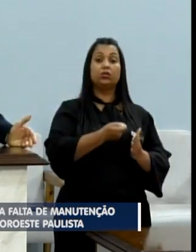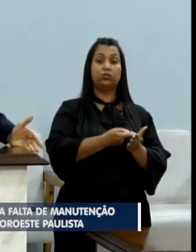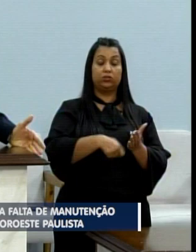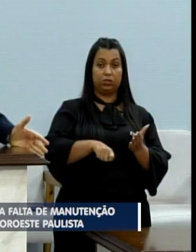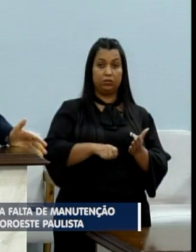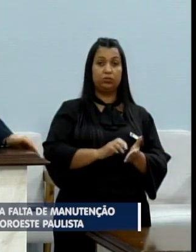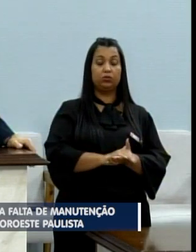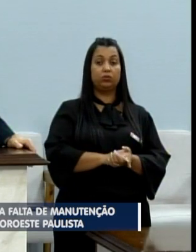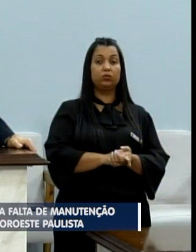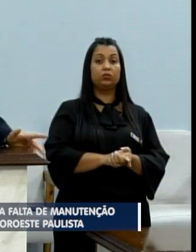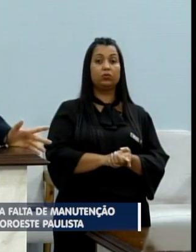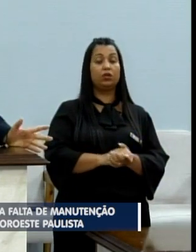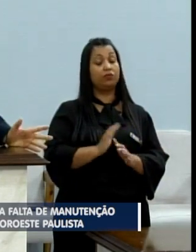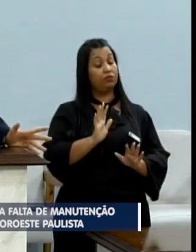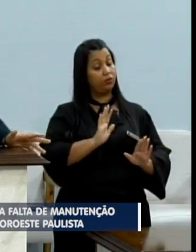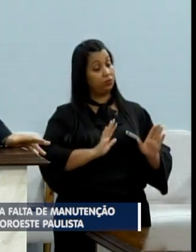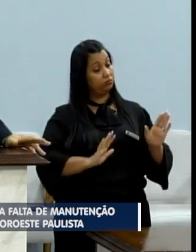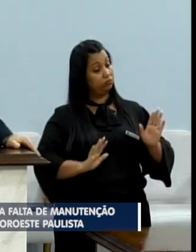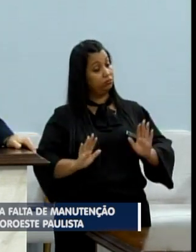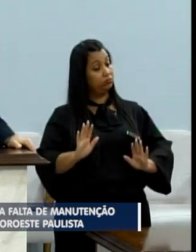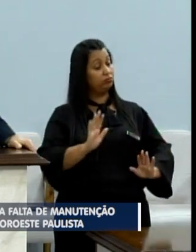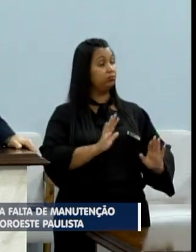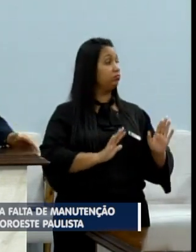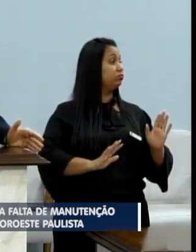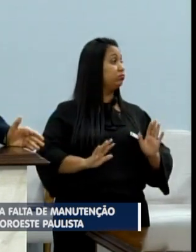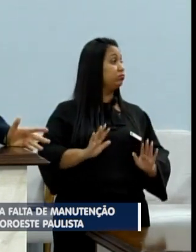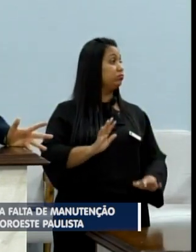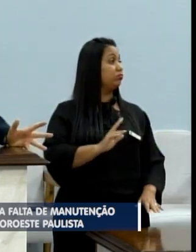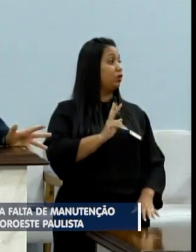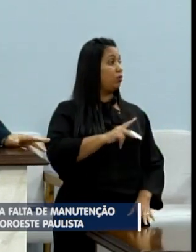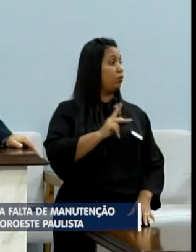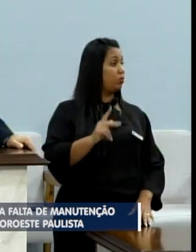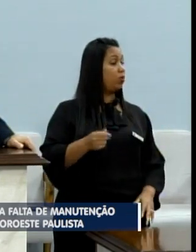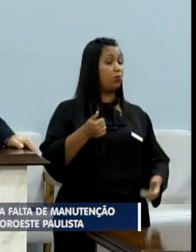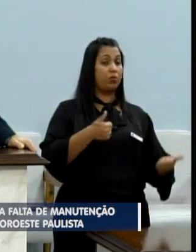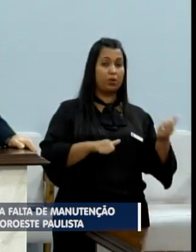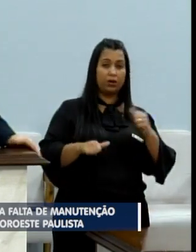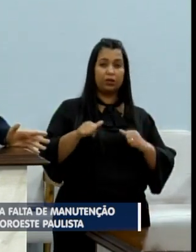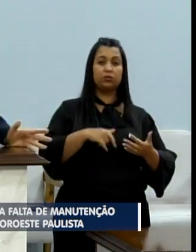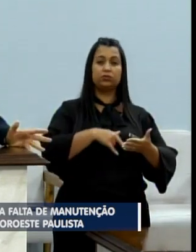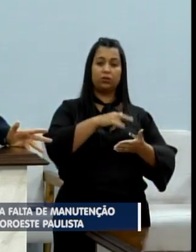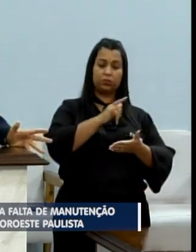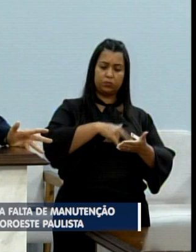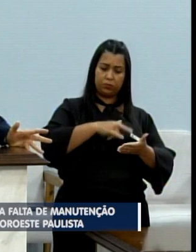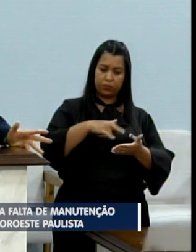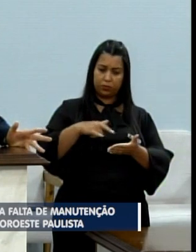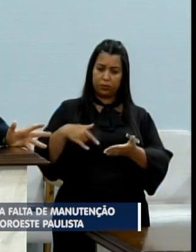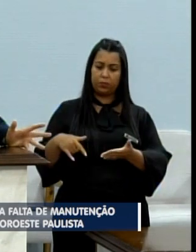assinatura. Dizer que ele foi cauteloso, o vereador Renato analisou toda a documentação.